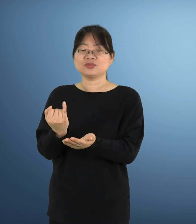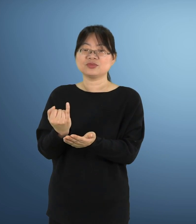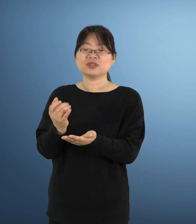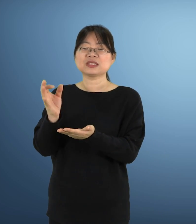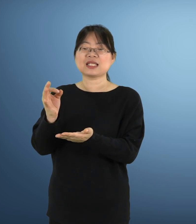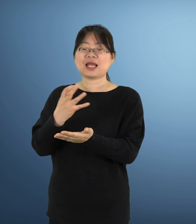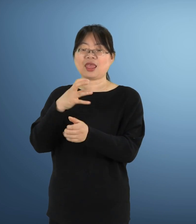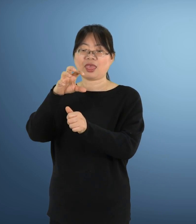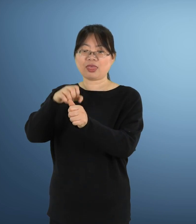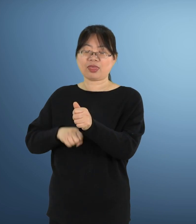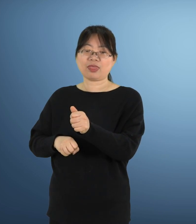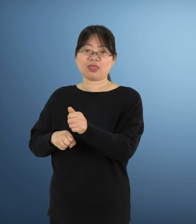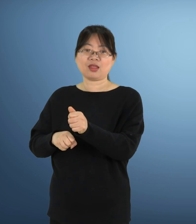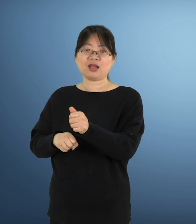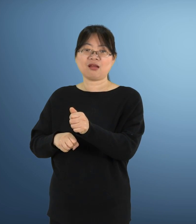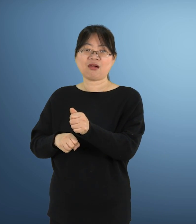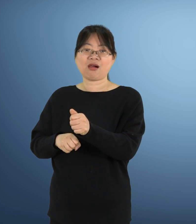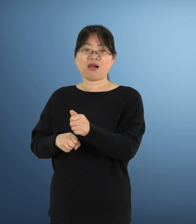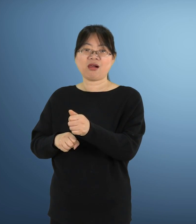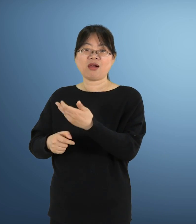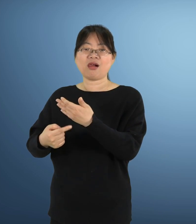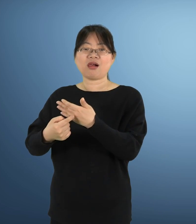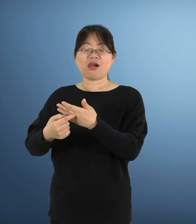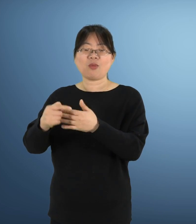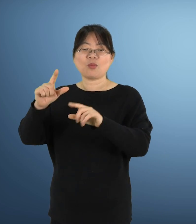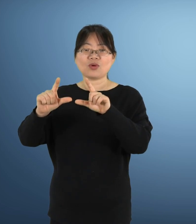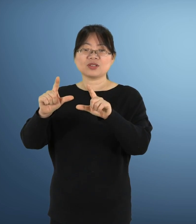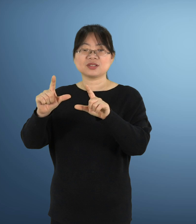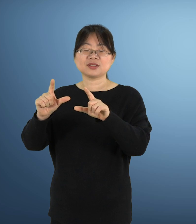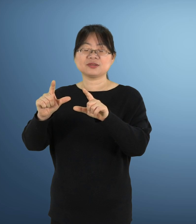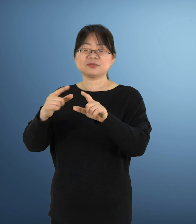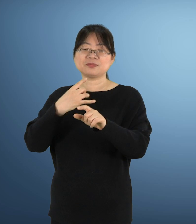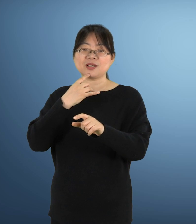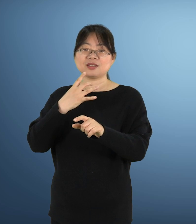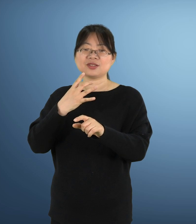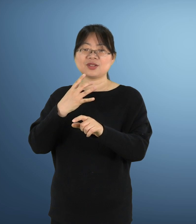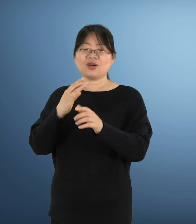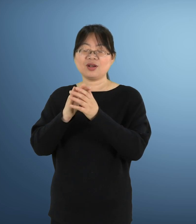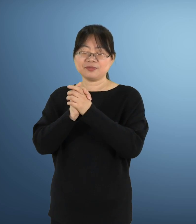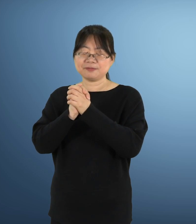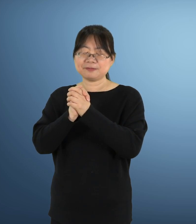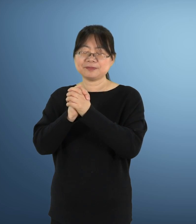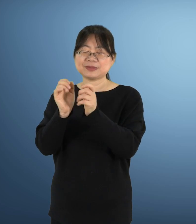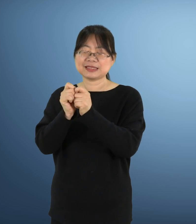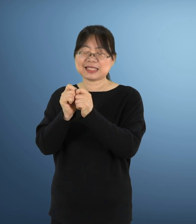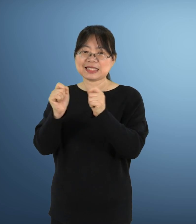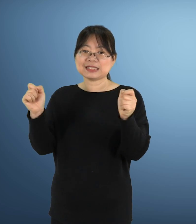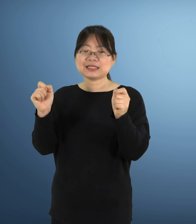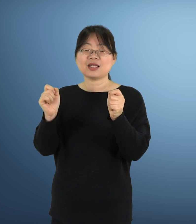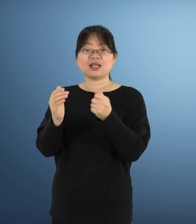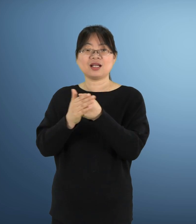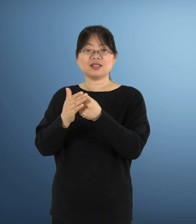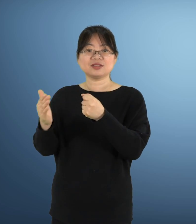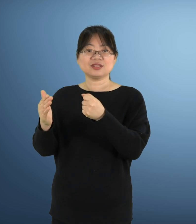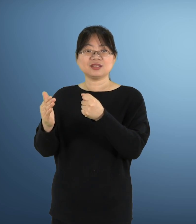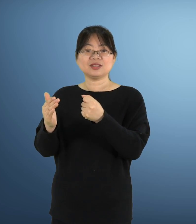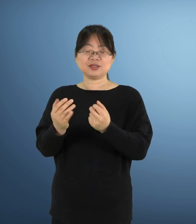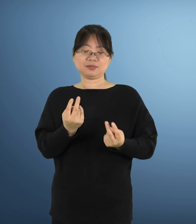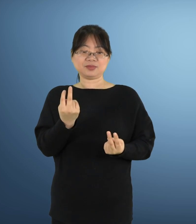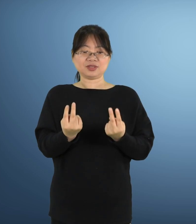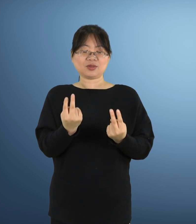삼키며 외식으로 길게 기도하니 그들이 더 비교급을